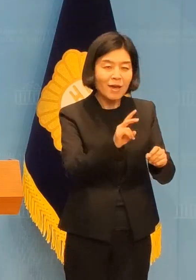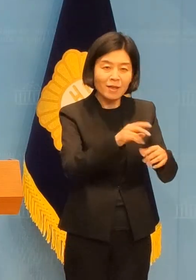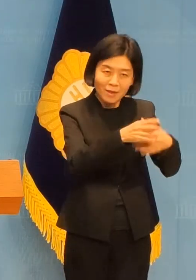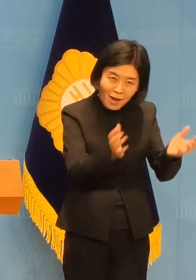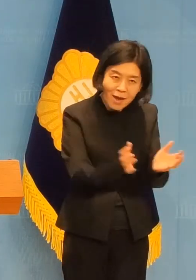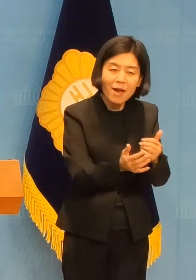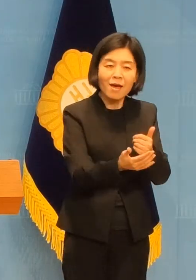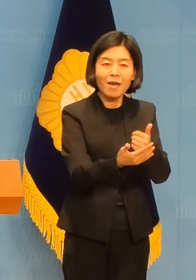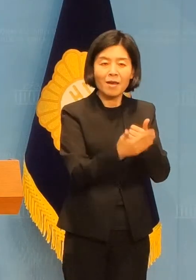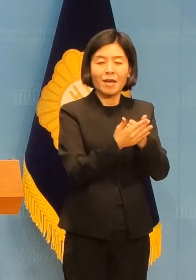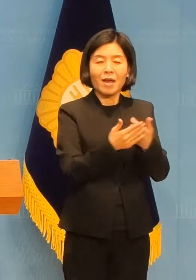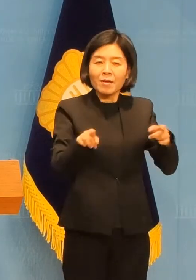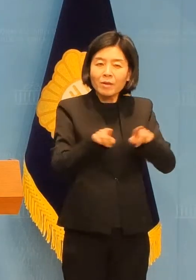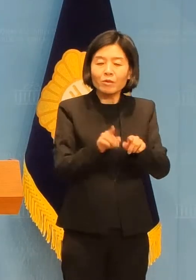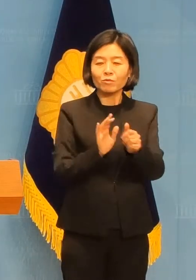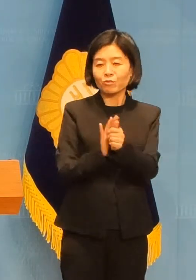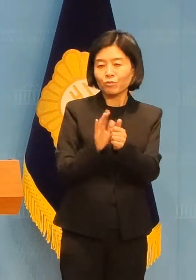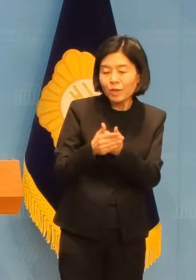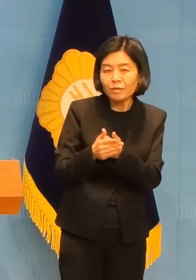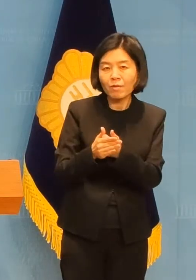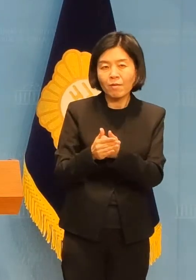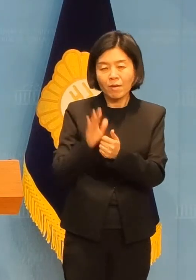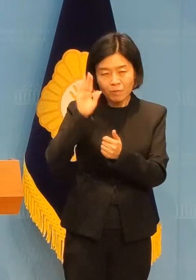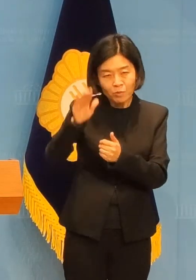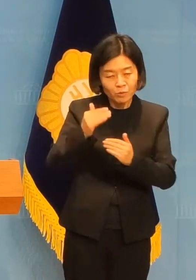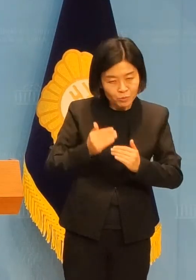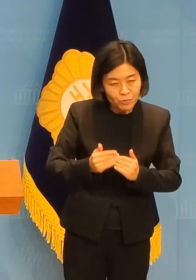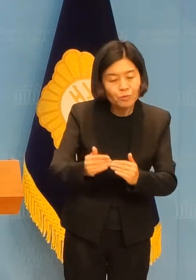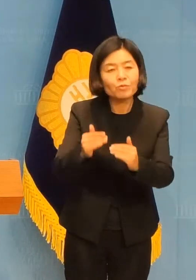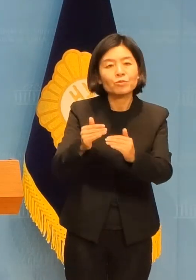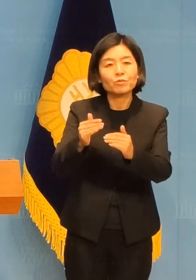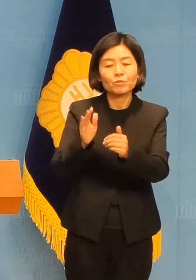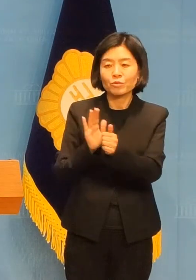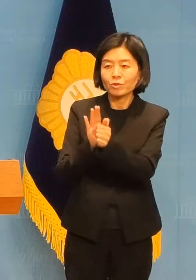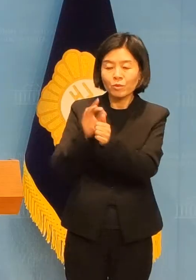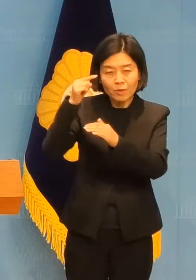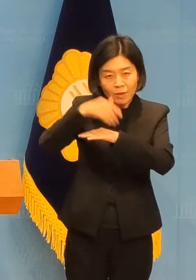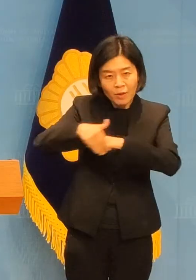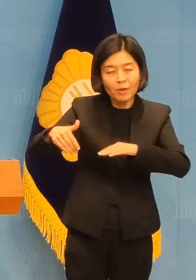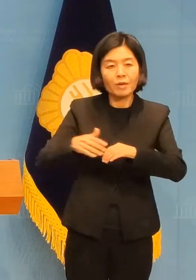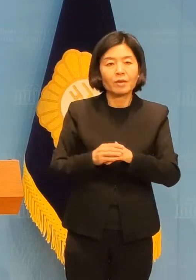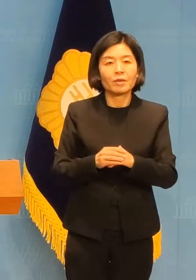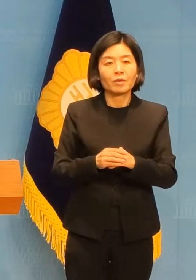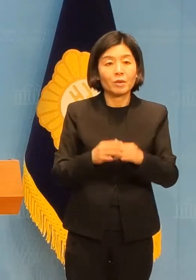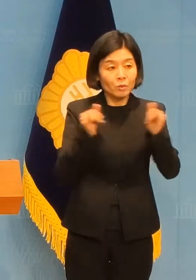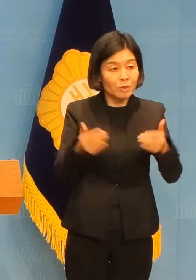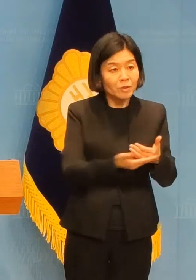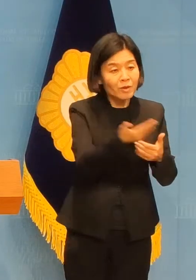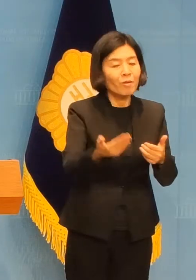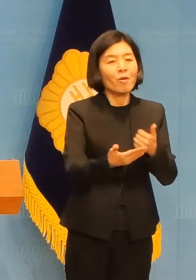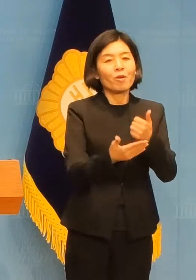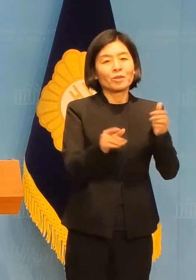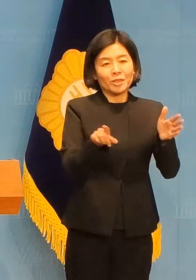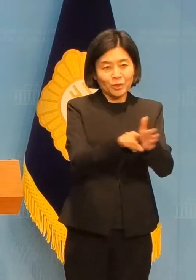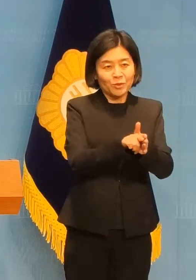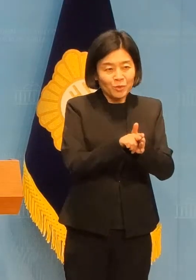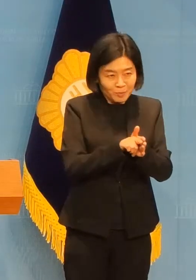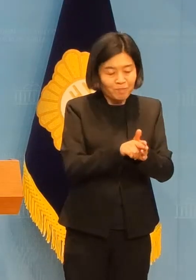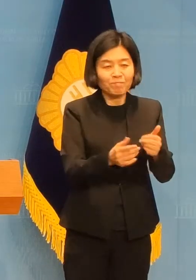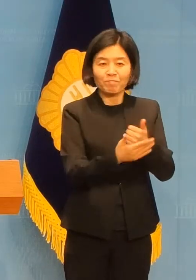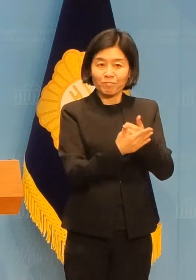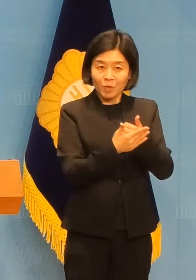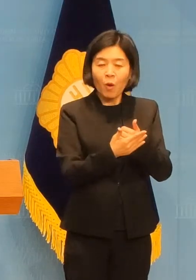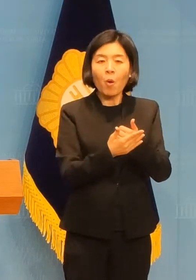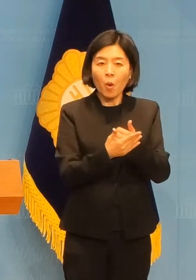조치를 신속히 뒷받침하겠습니다. 국민께서 보내주신 신뢰에 구체적인